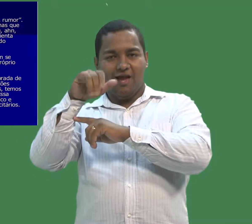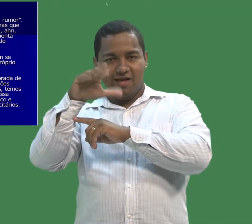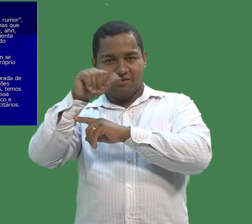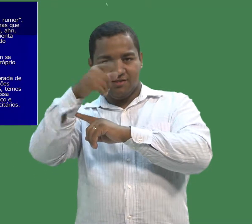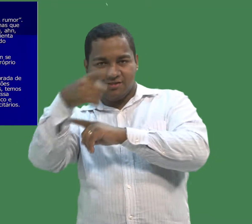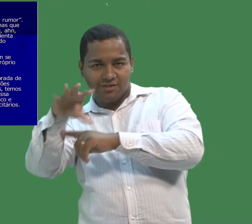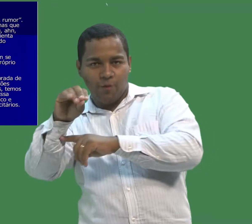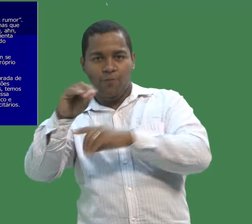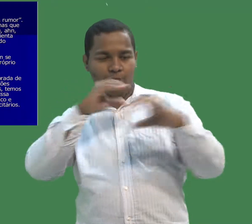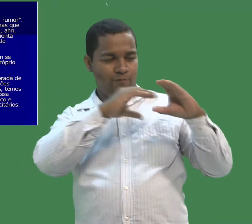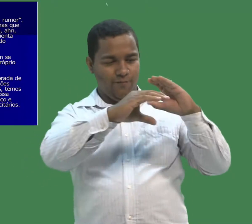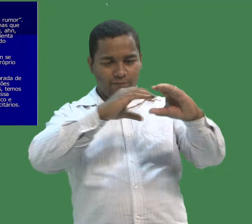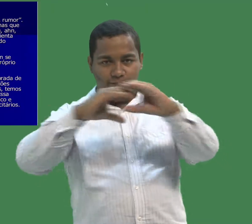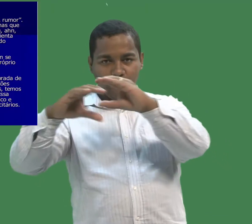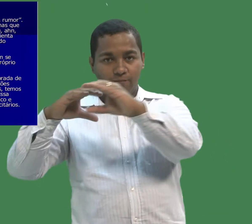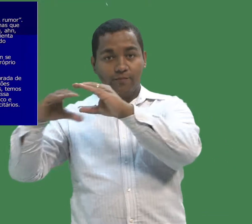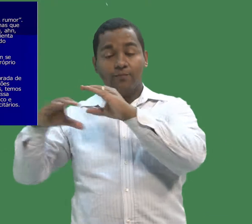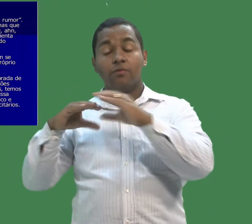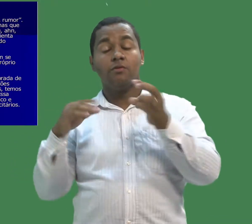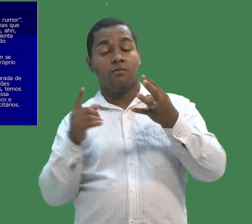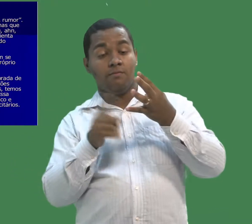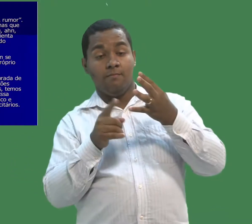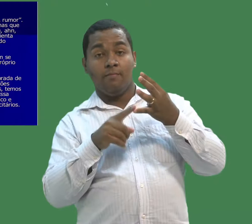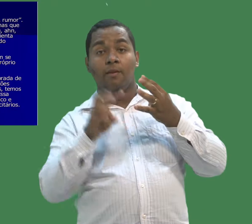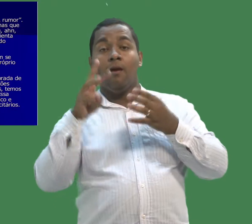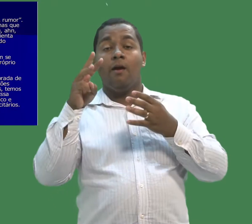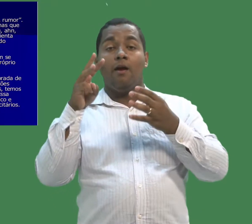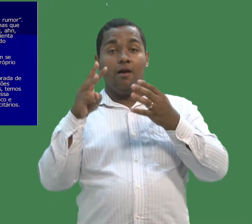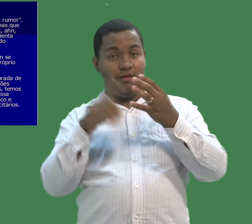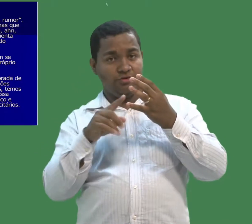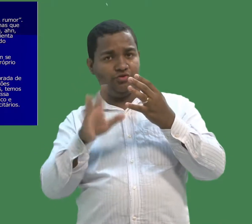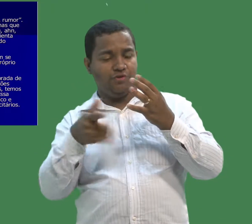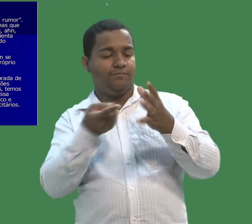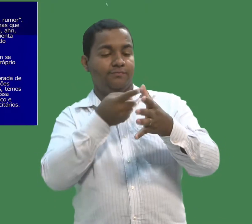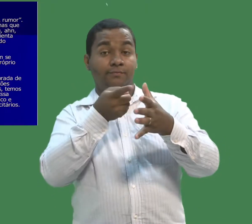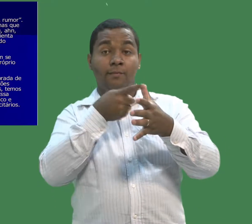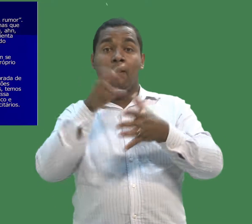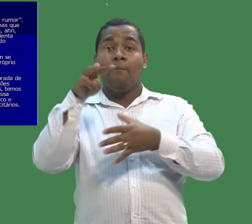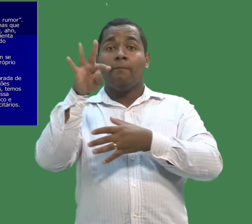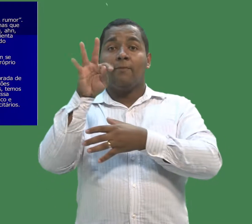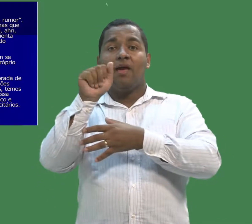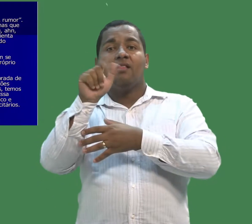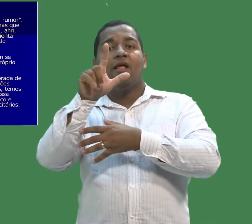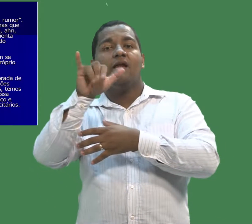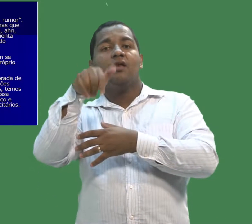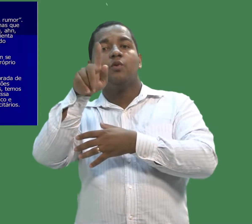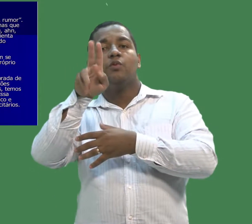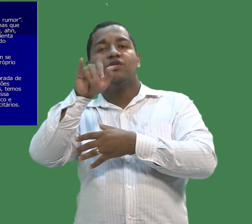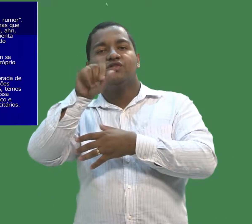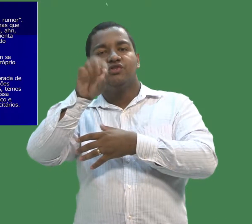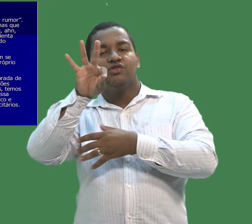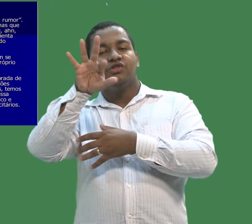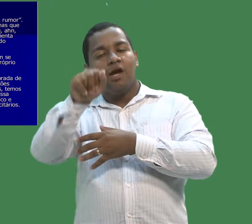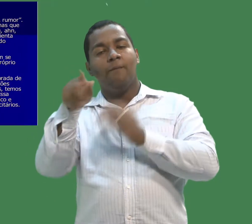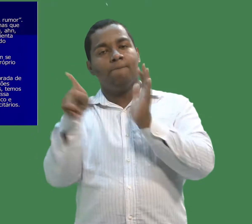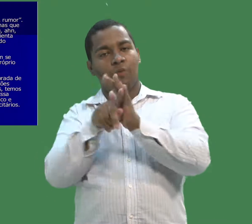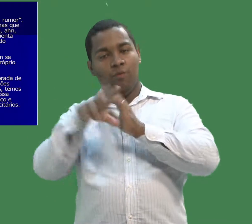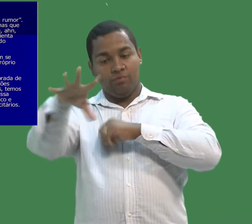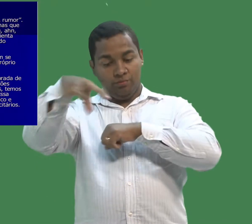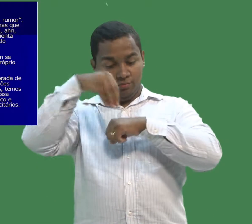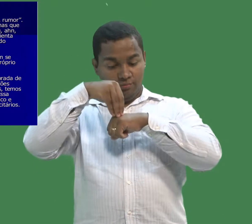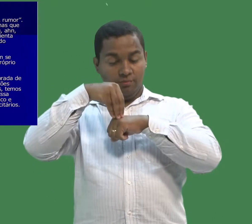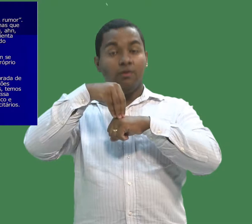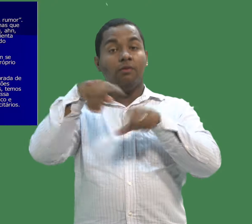metalinguística, acontece quando a linguagem se volta sobre si mesma, transformando-se em seu próprio referente, como ocorre a função